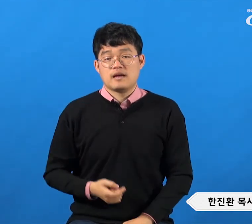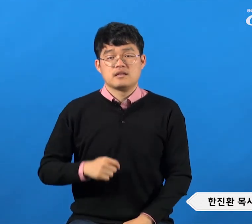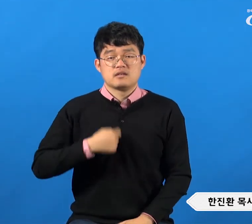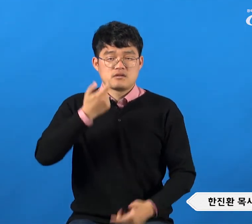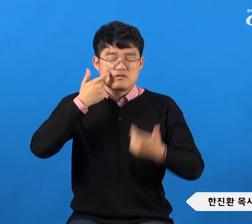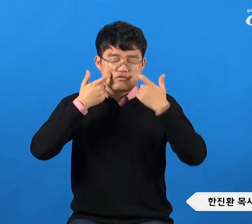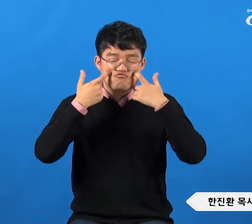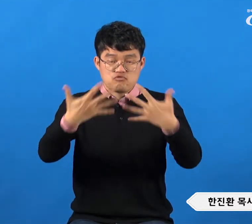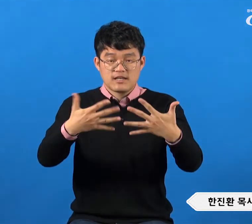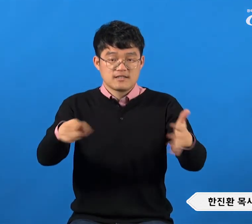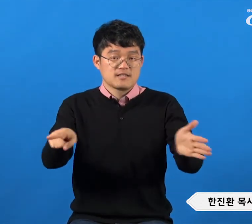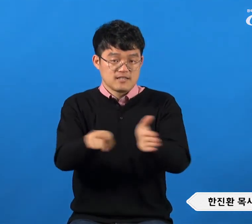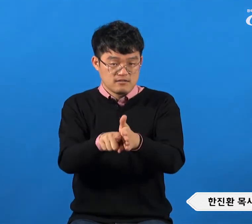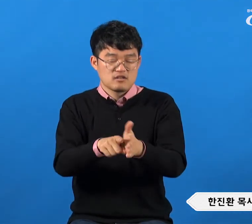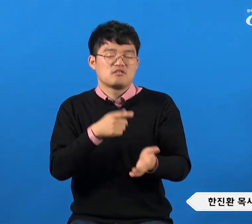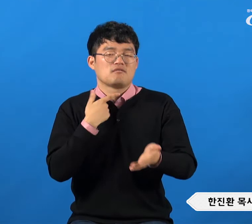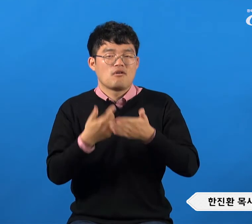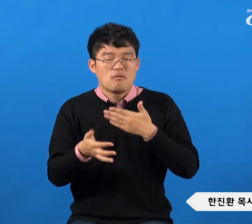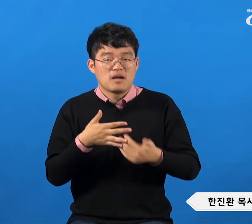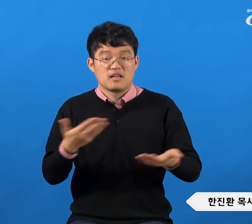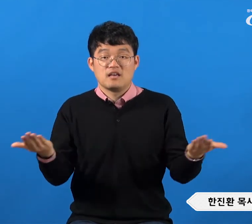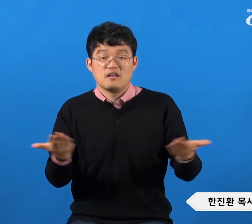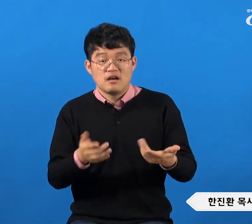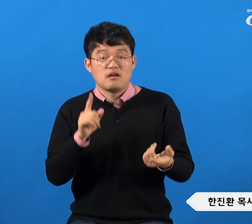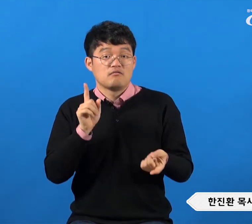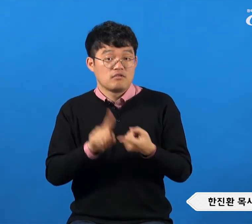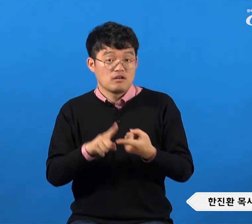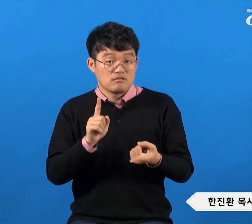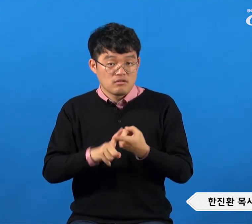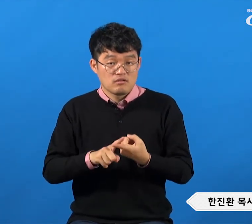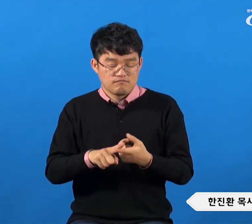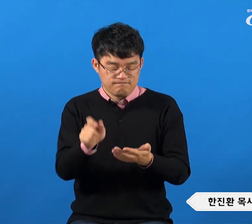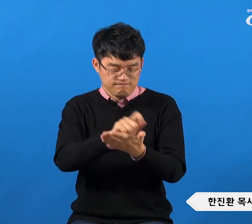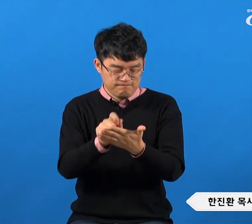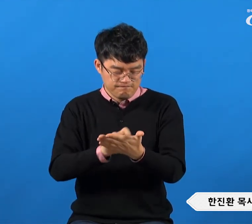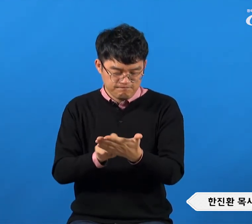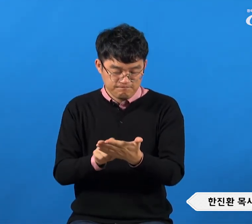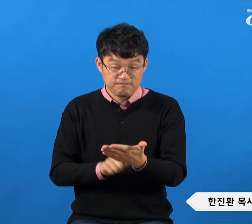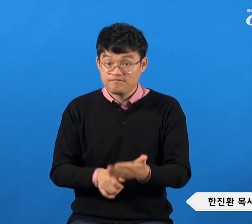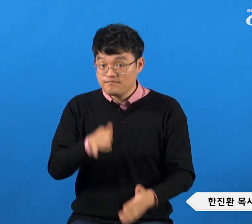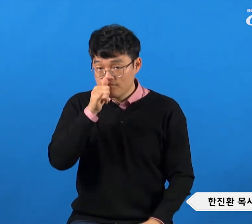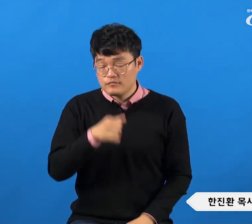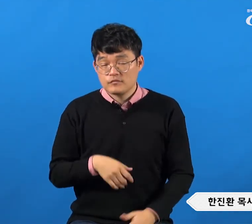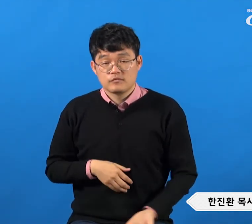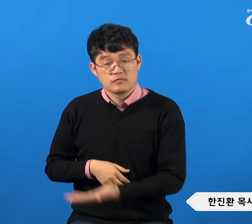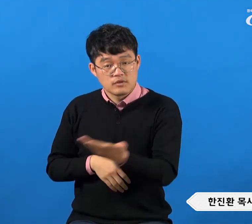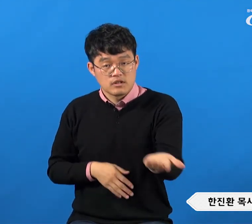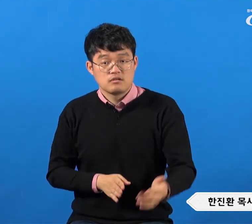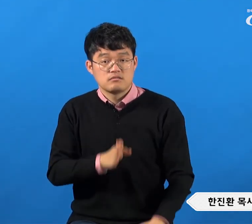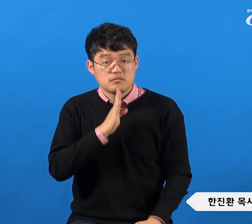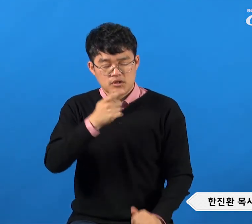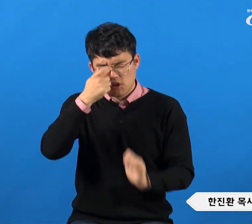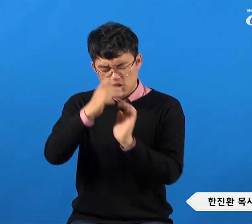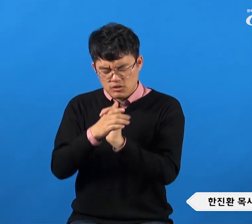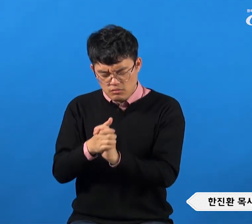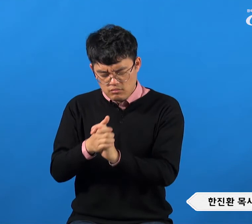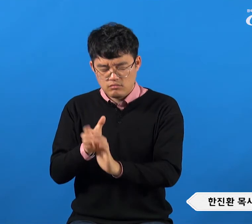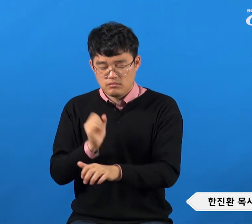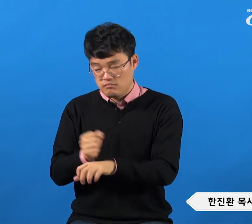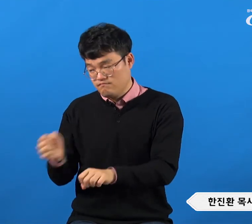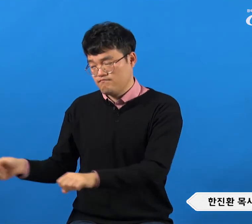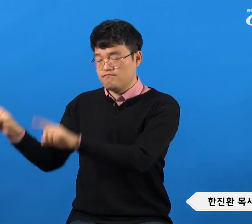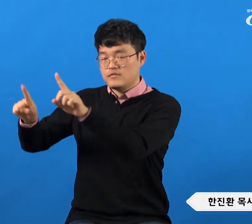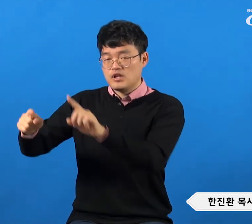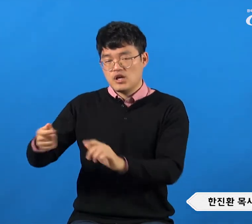자기가 확신하는 것이고 자기가 체험한 것을 그렇게 표현을 했습니다. 정말 기도가 살린 것이죠.